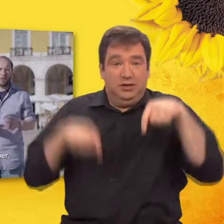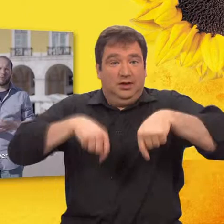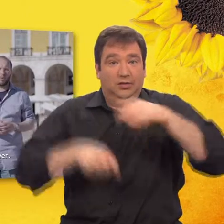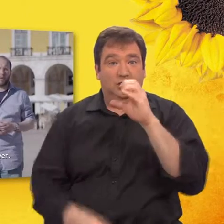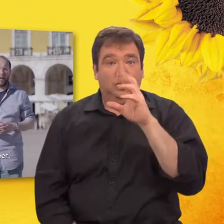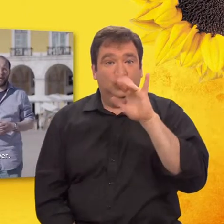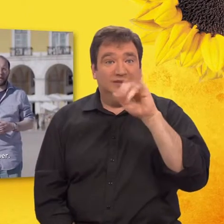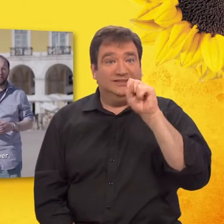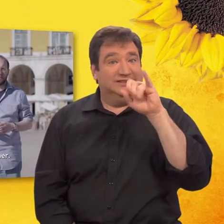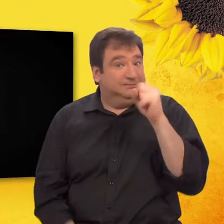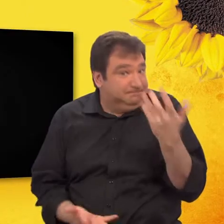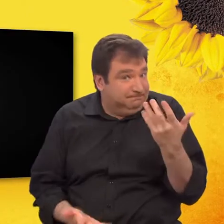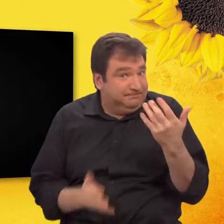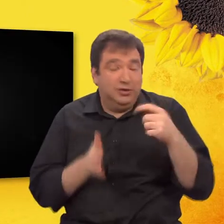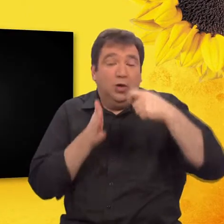O projeto Ulysses é a ideia.